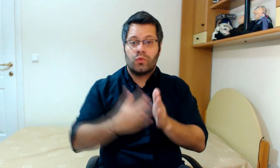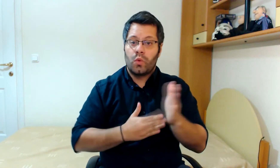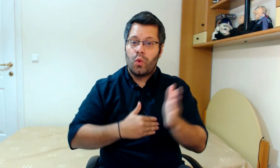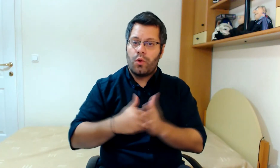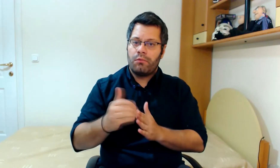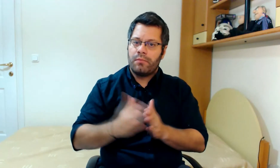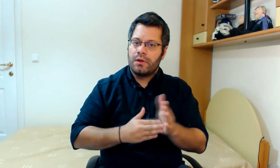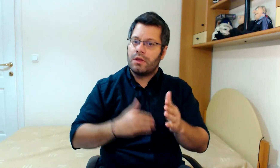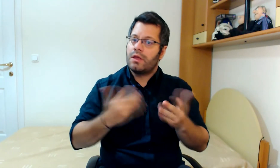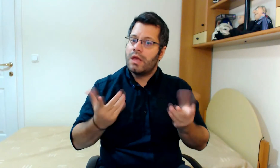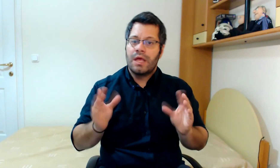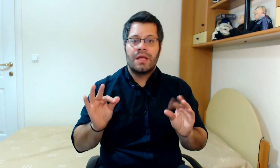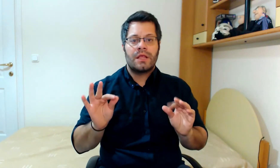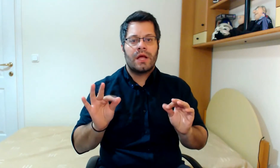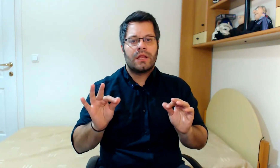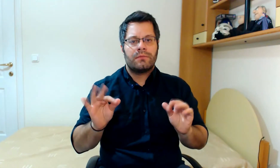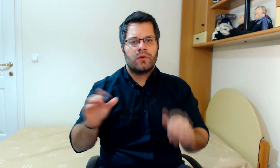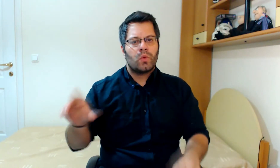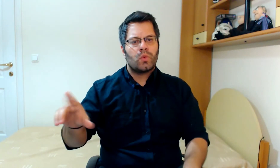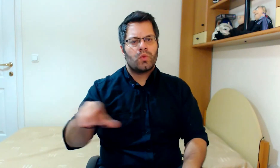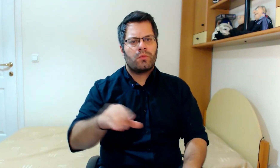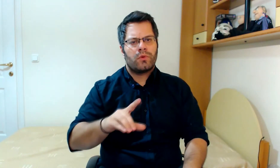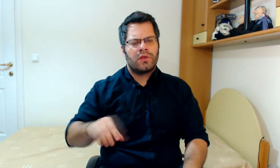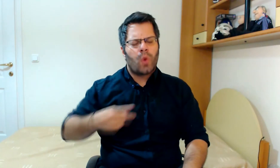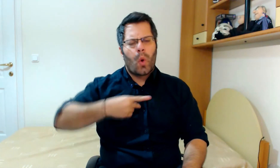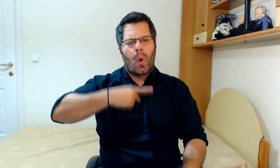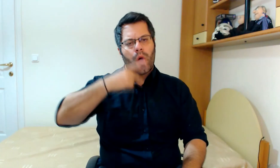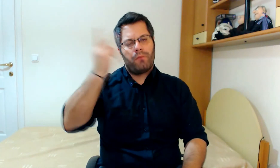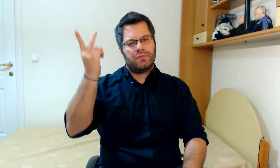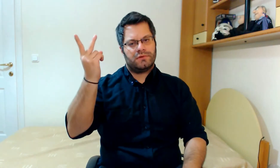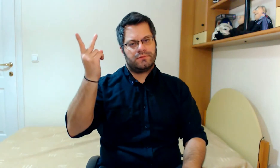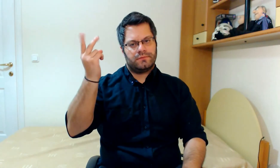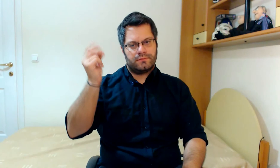αλλάζει τα χρώματα και να ρυθμίσεις το ποντίκι όπως γουστάρεις.